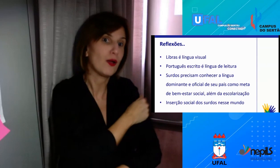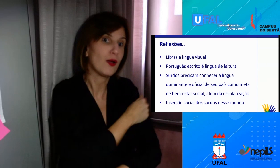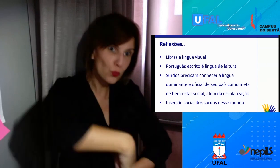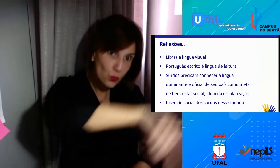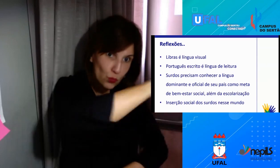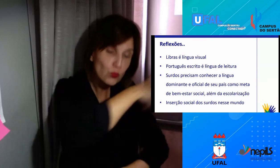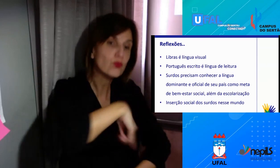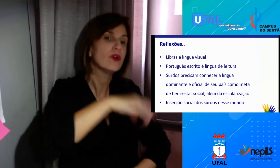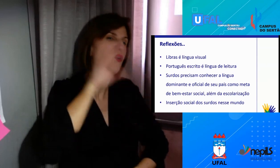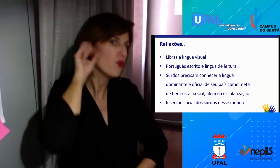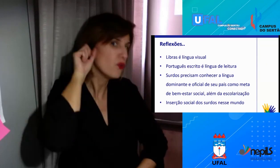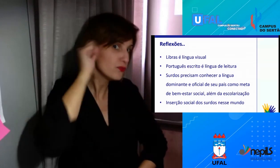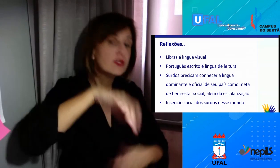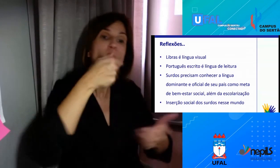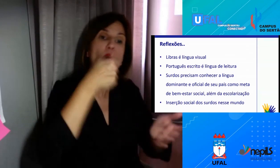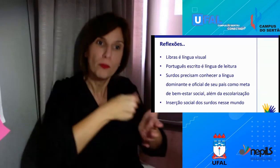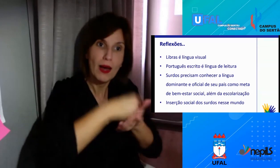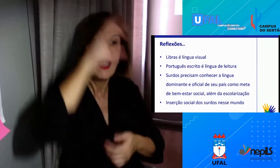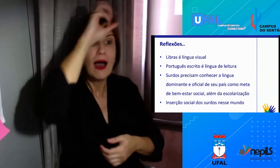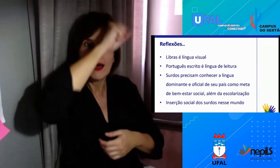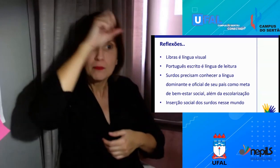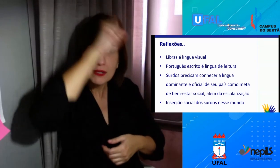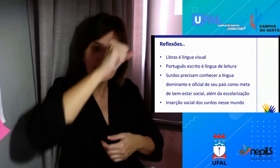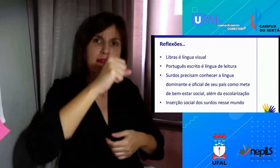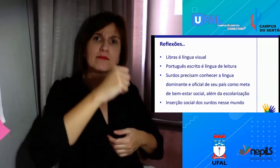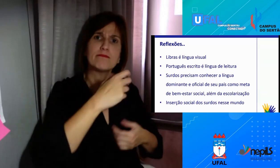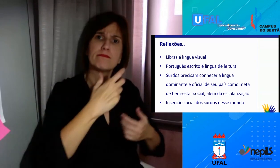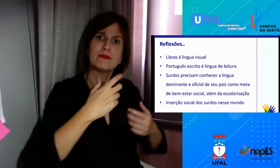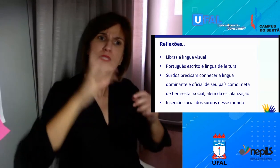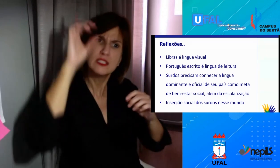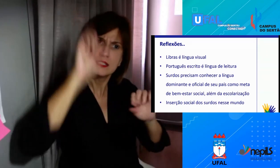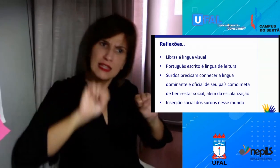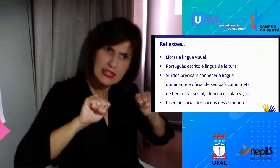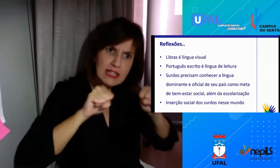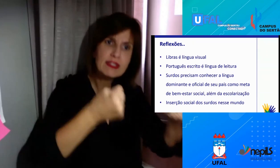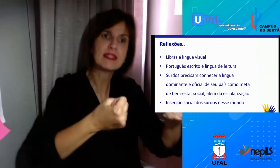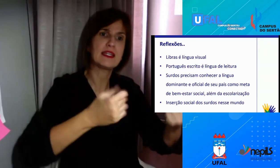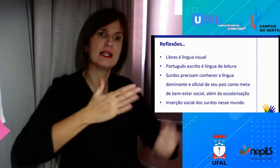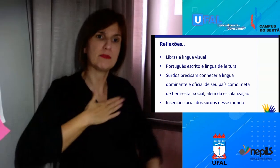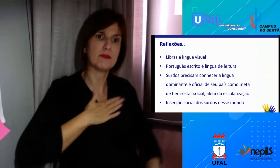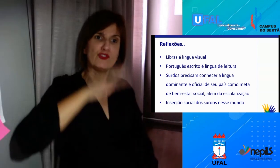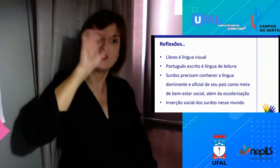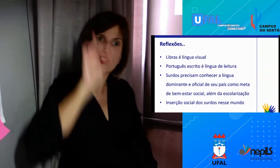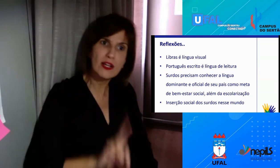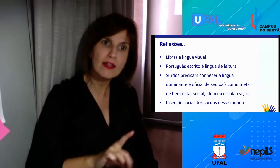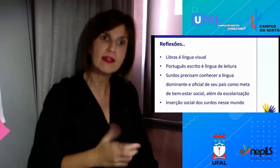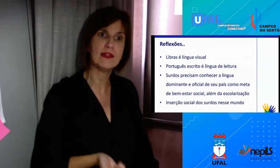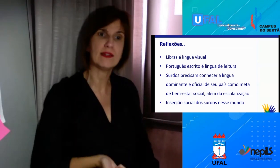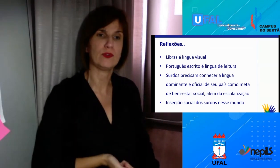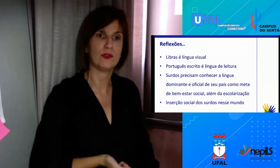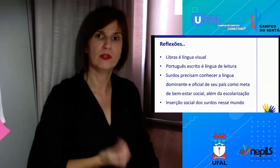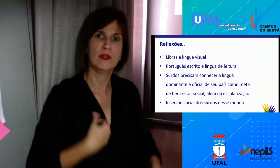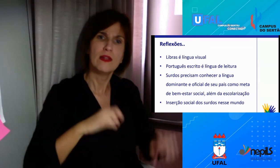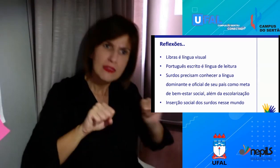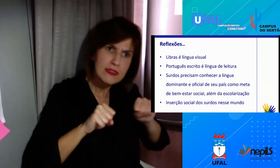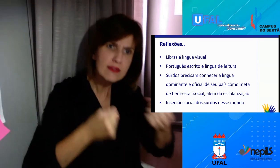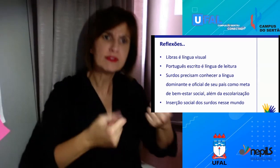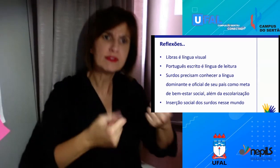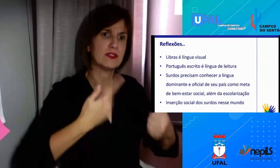o BNCC traz que os alunos ouvintes também precisam aprender a se posicionar, a defender seus